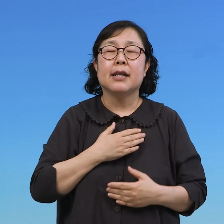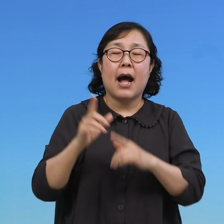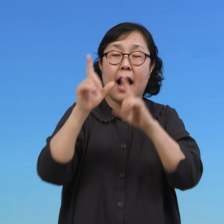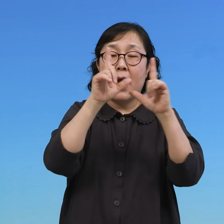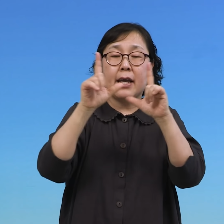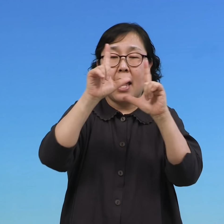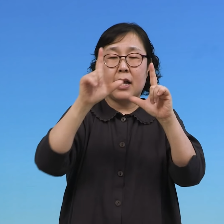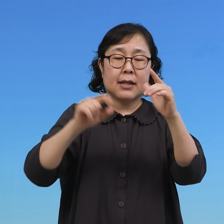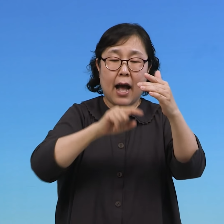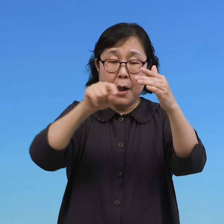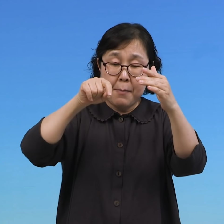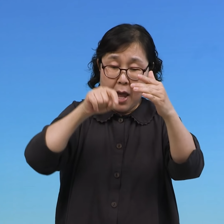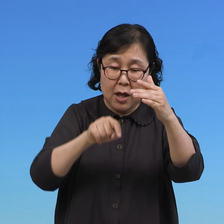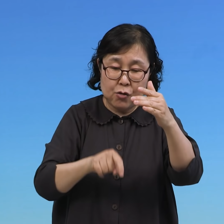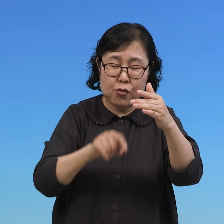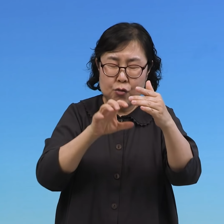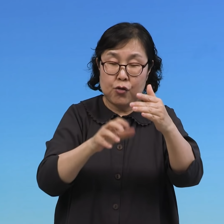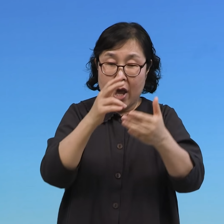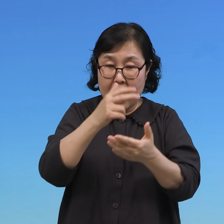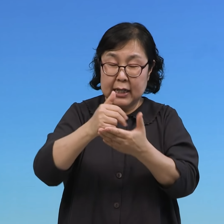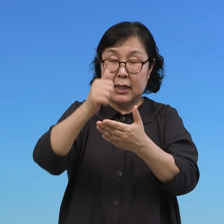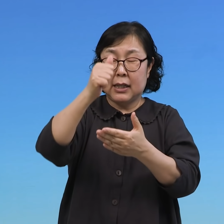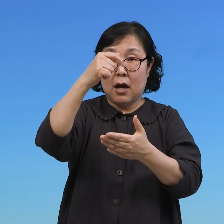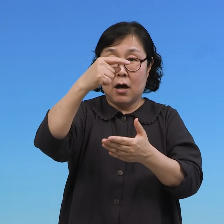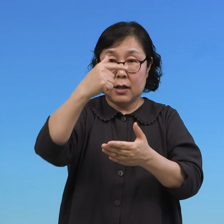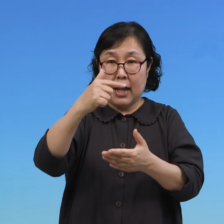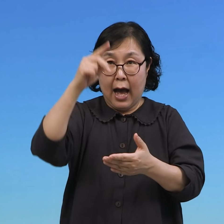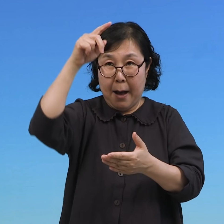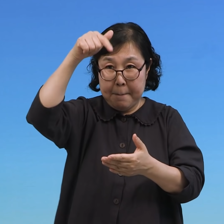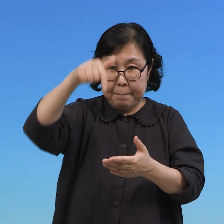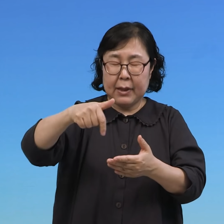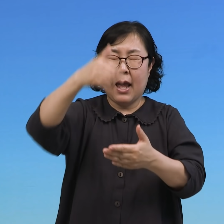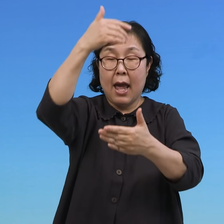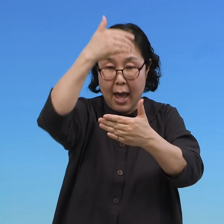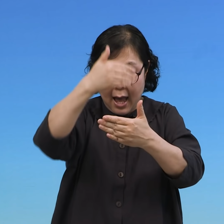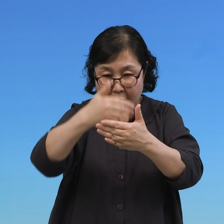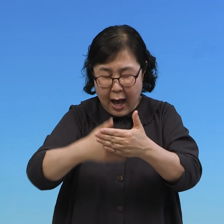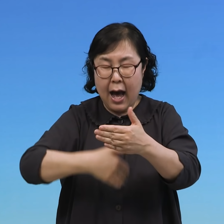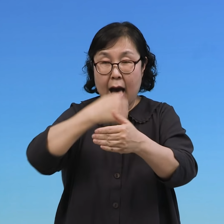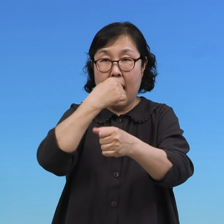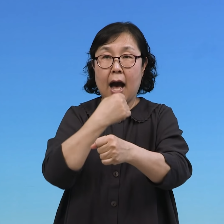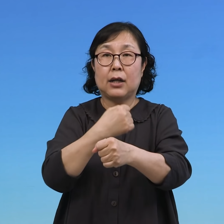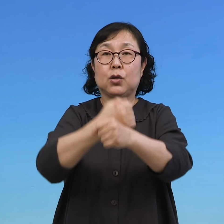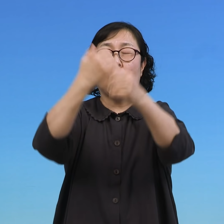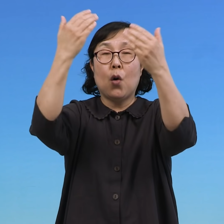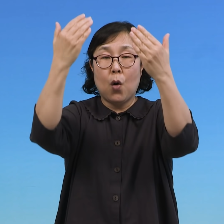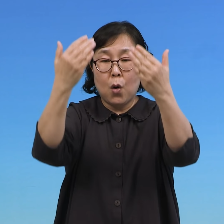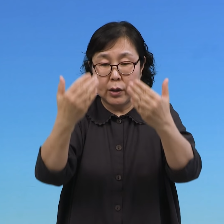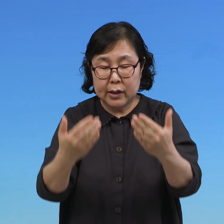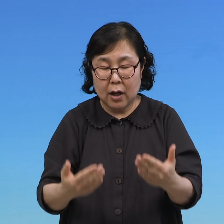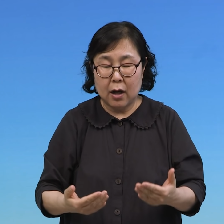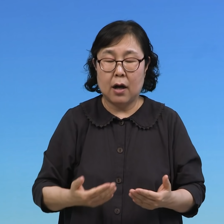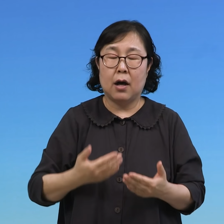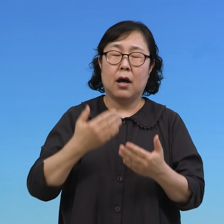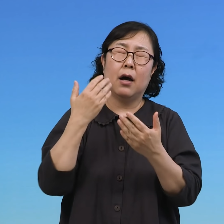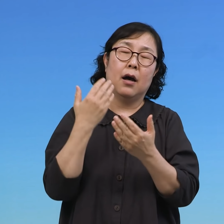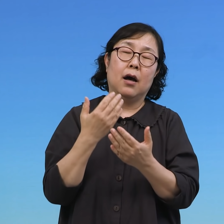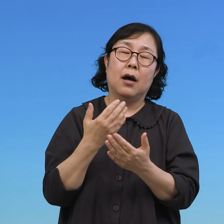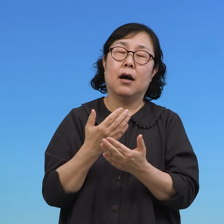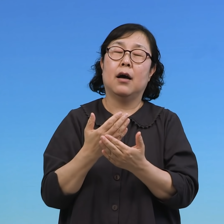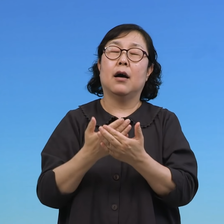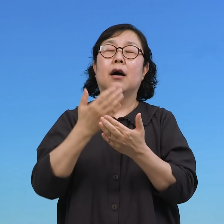나의 삶에 주의 흔적 남게 하소서. 어떤 흔적을 남기기 원하십니까? 여러분, 하늘의